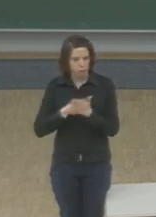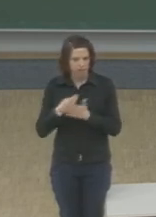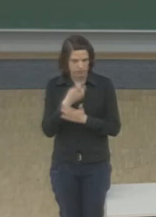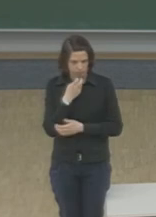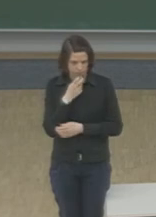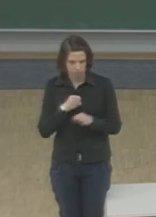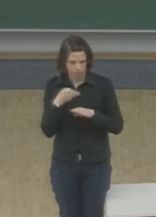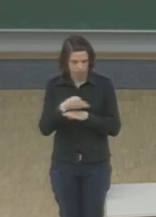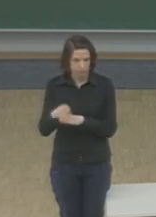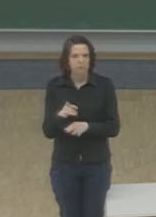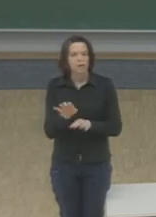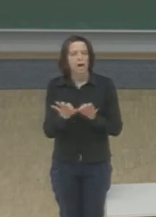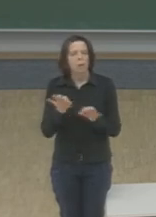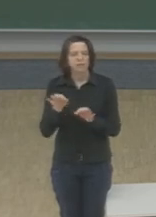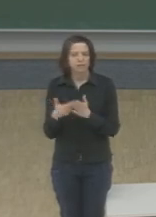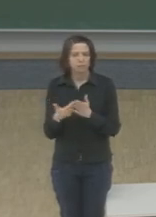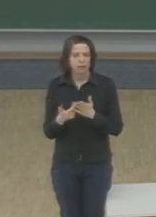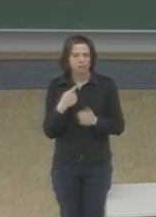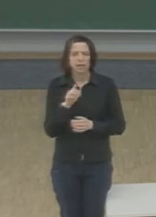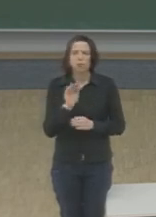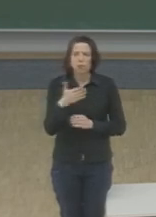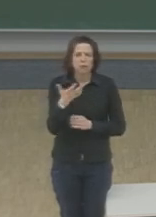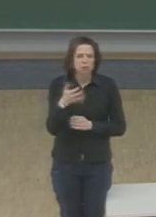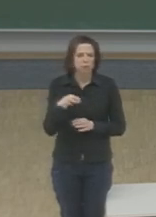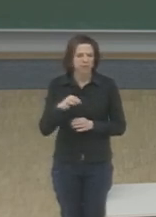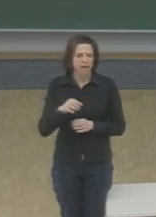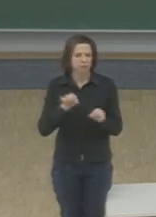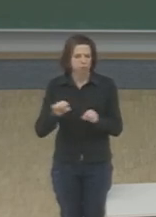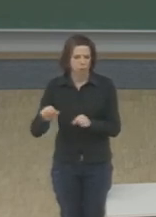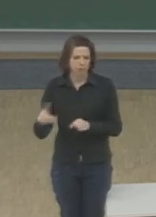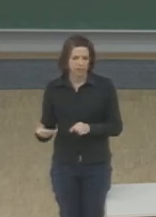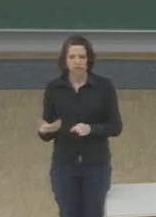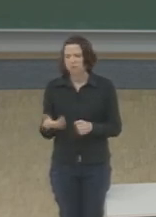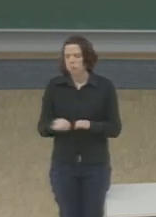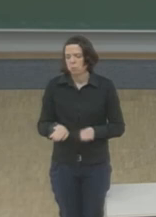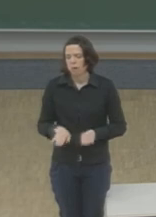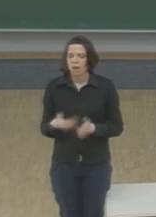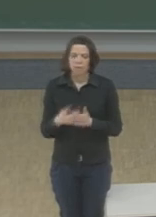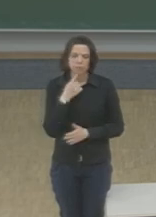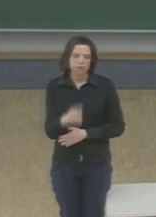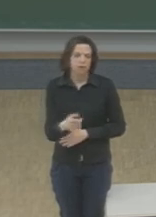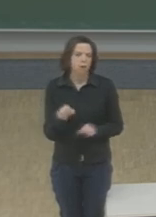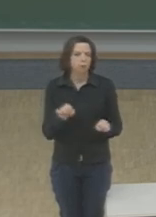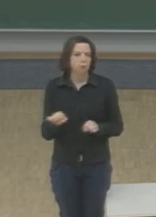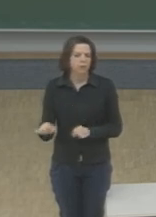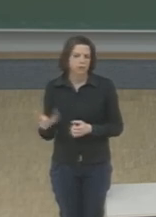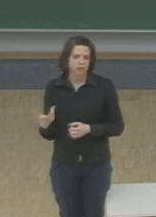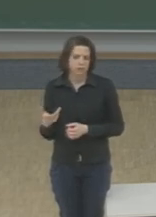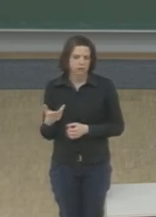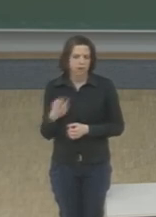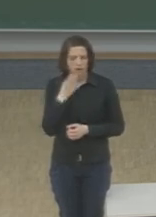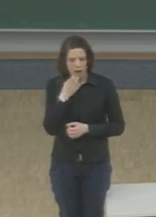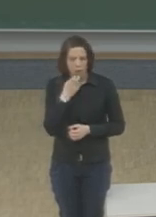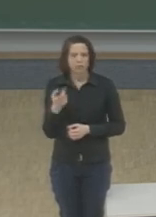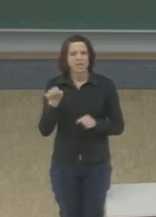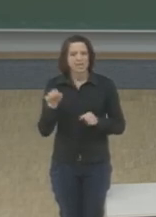von insgesamt über 50 Einzelkompetenzen sehr bodenständige Dinge wie als Kompetenz, der Azubi